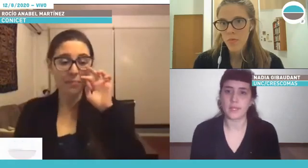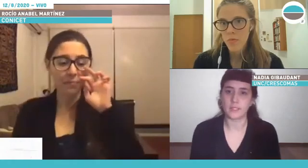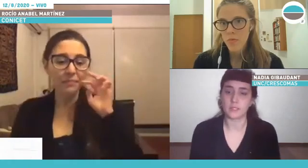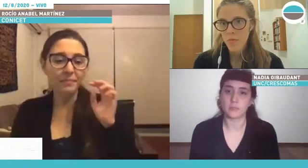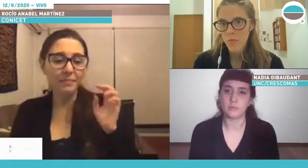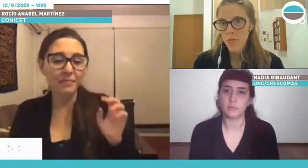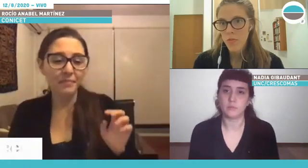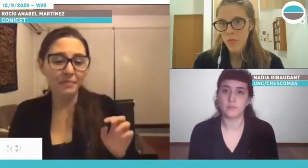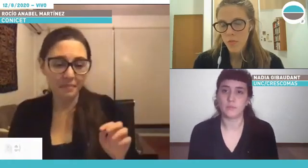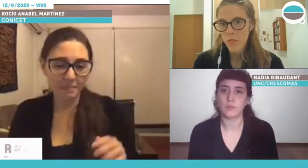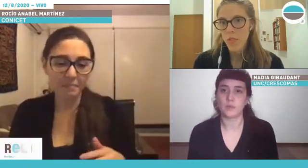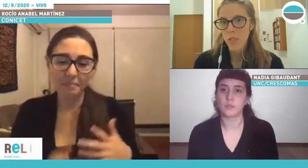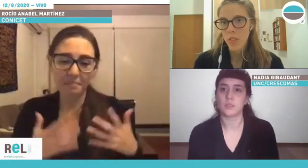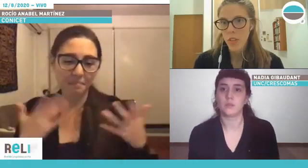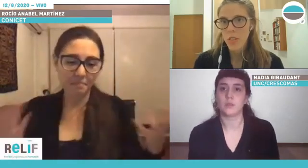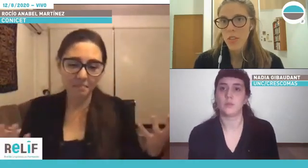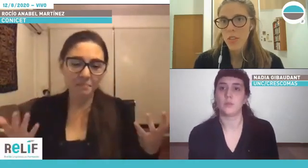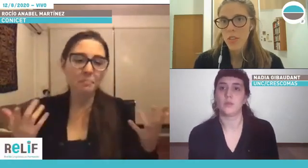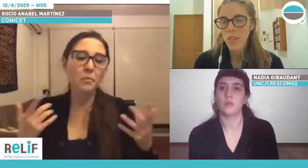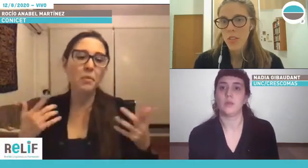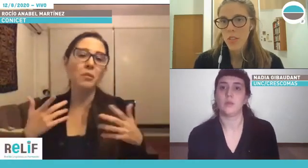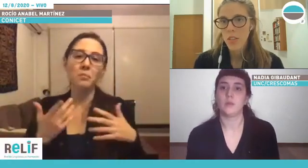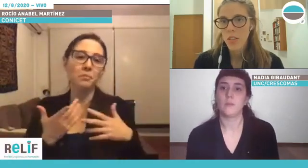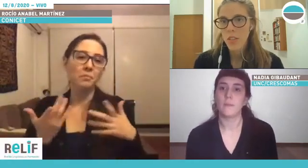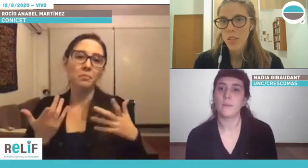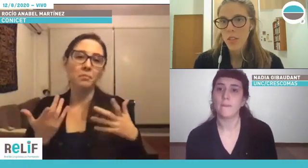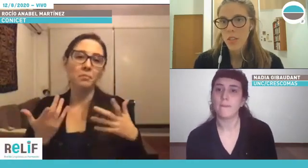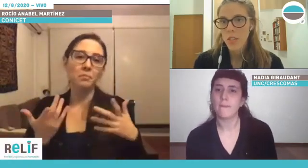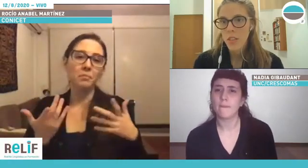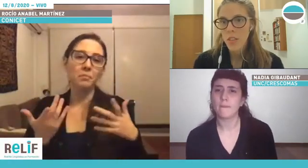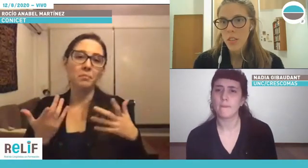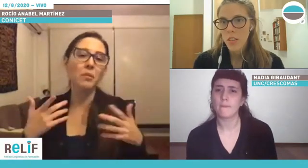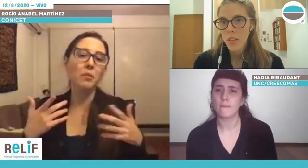Es diferente. Okay.